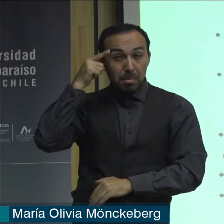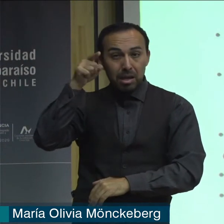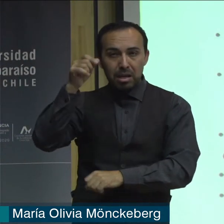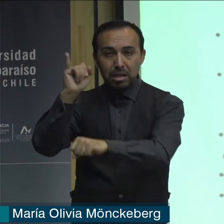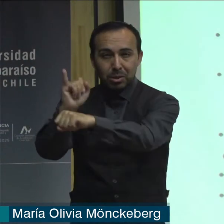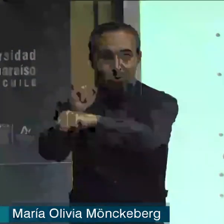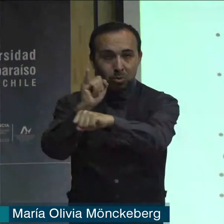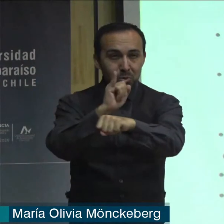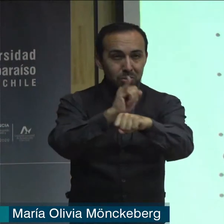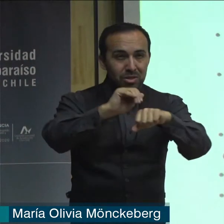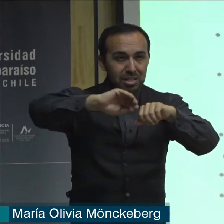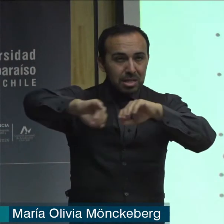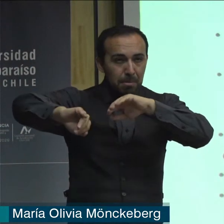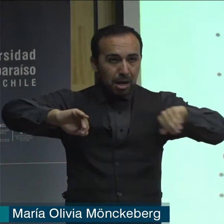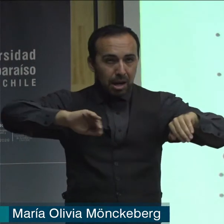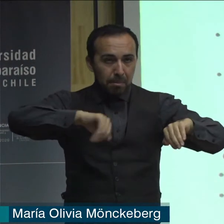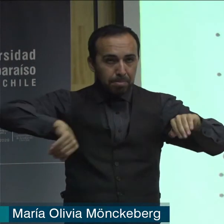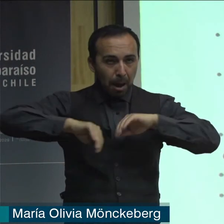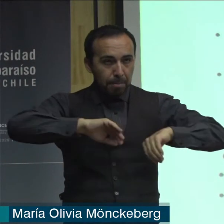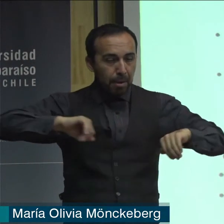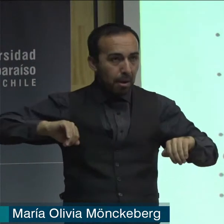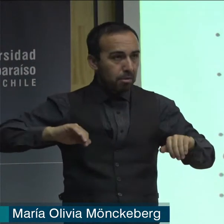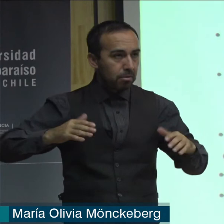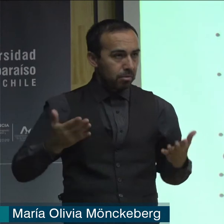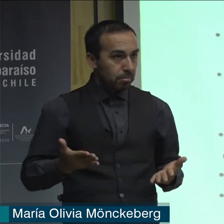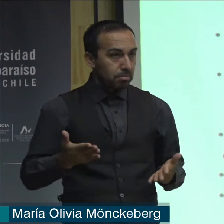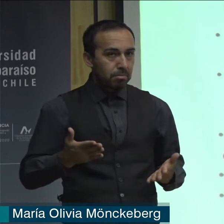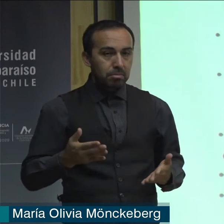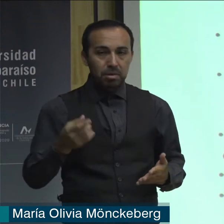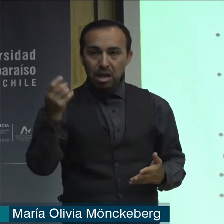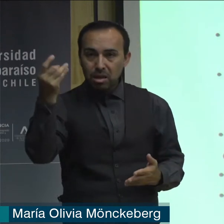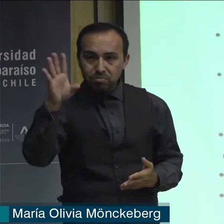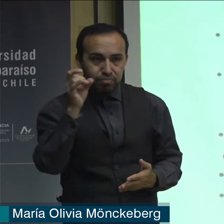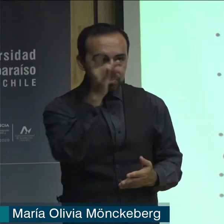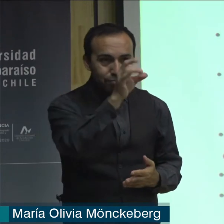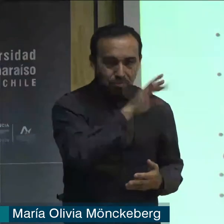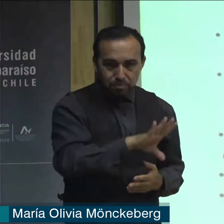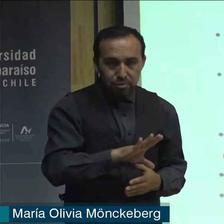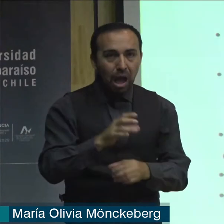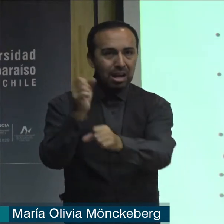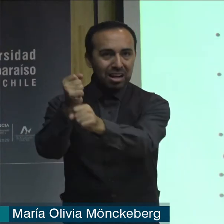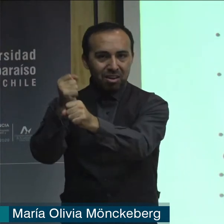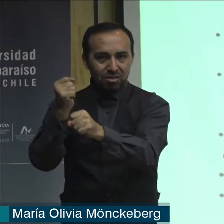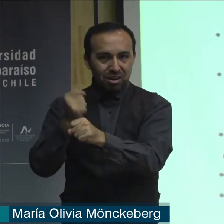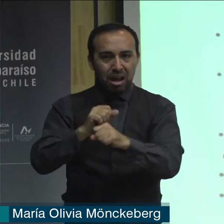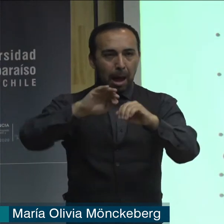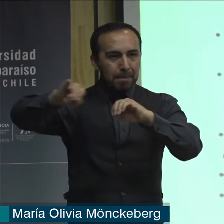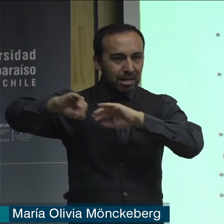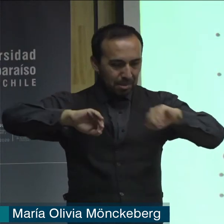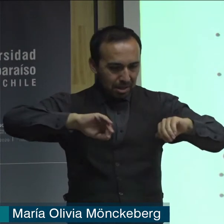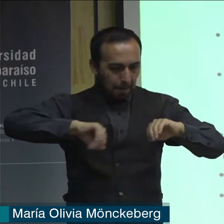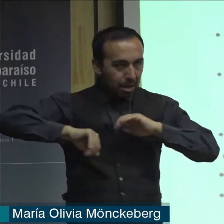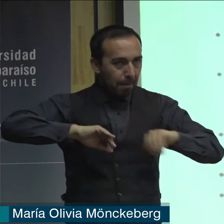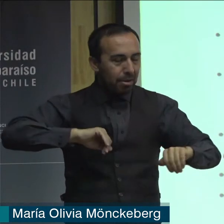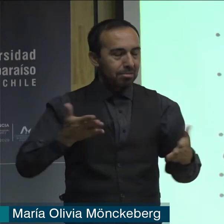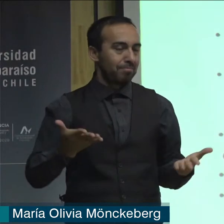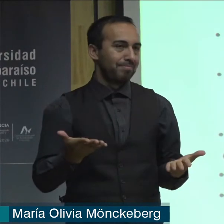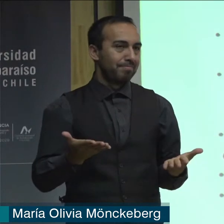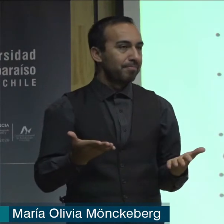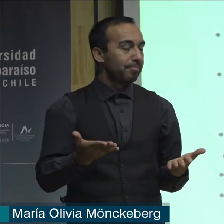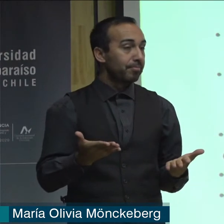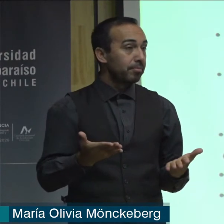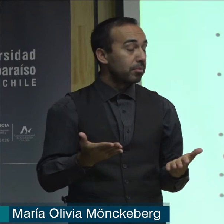tendrían a que cada uno haga su trabajo y mientras tanto